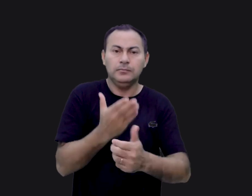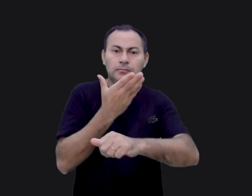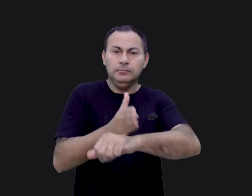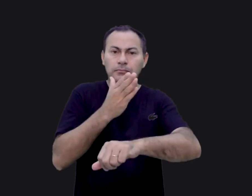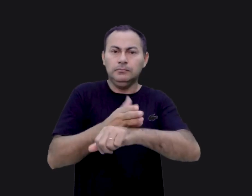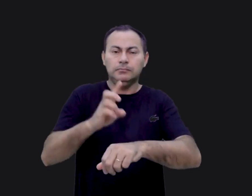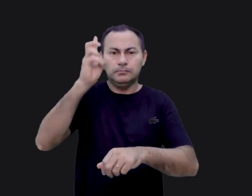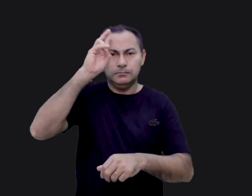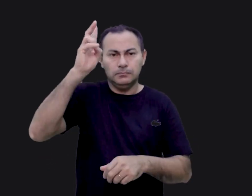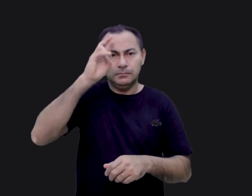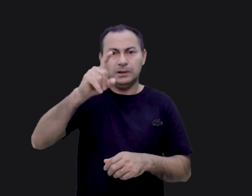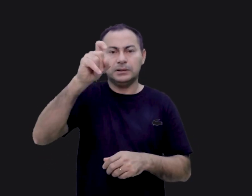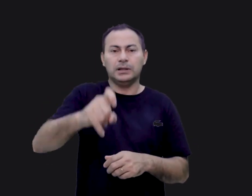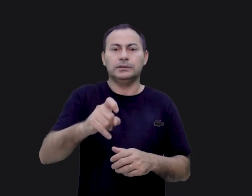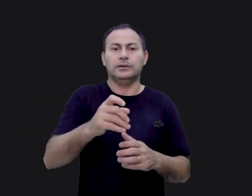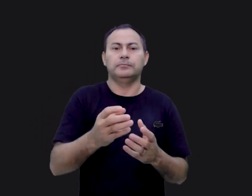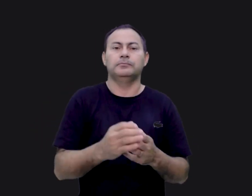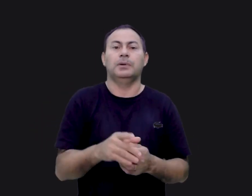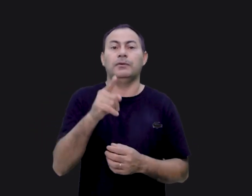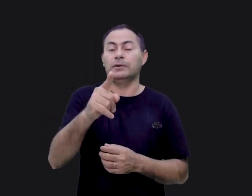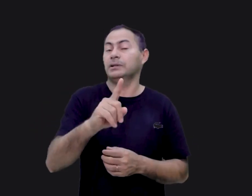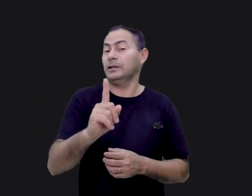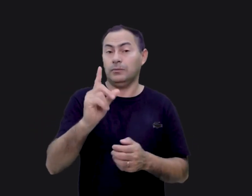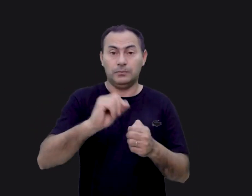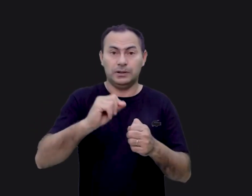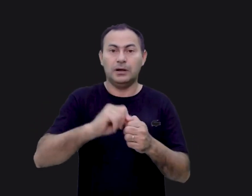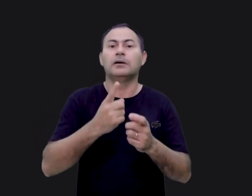que a aplicação da história de Esther seja essa. Se você não